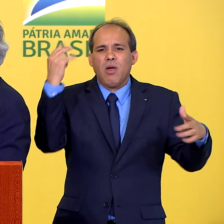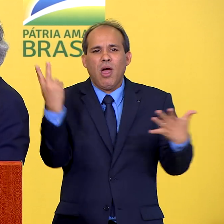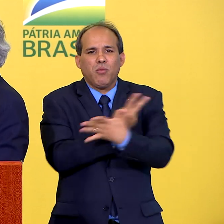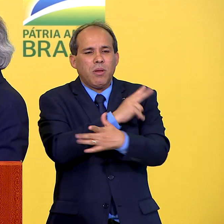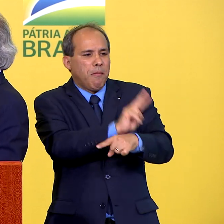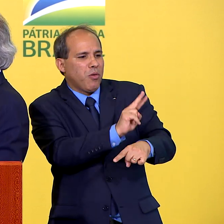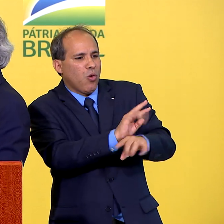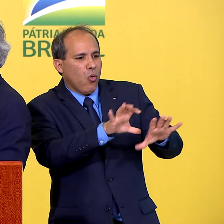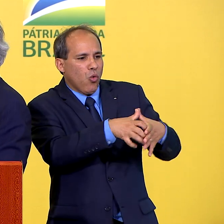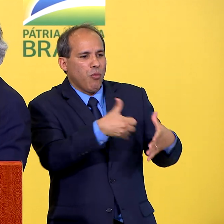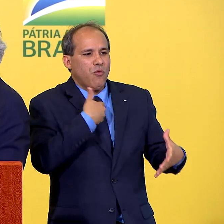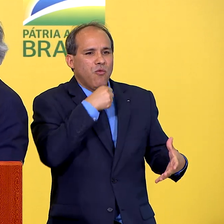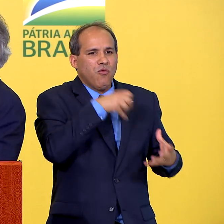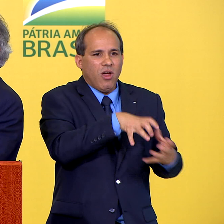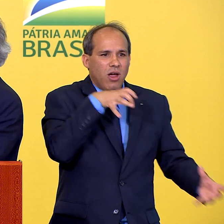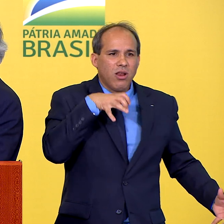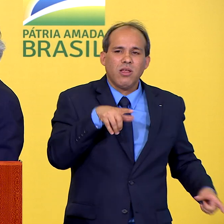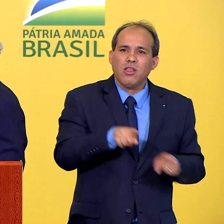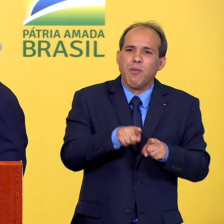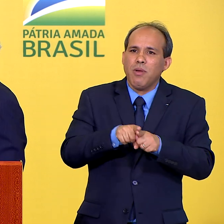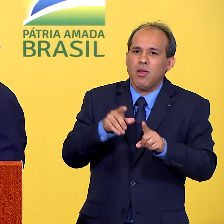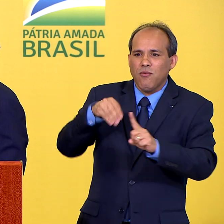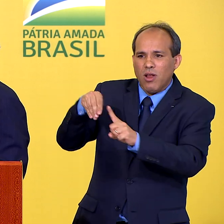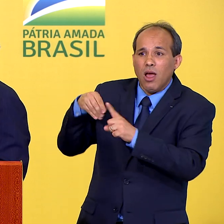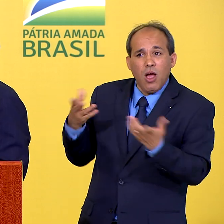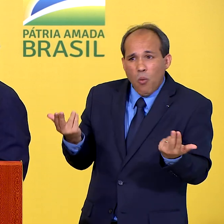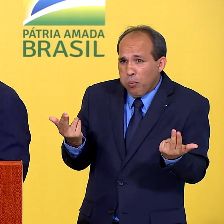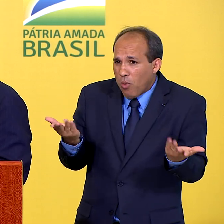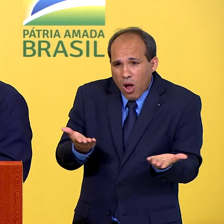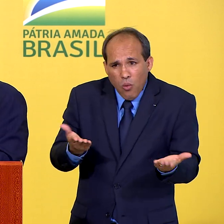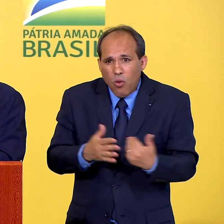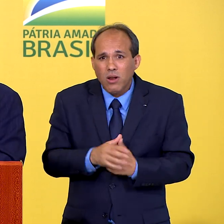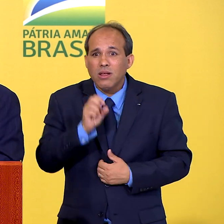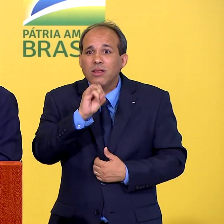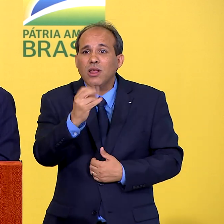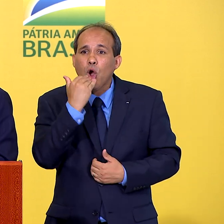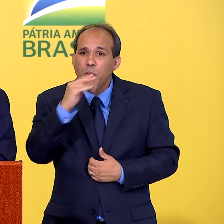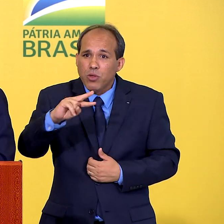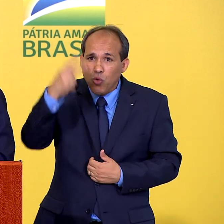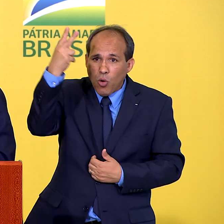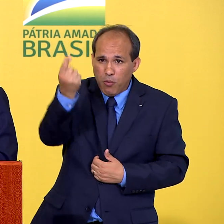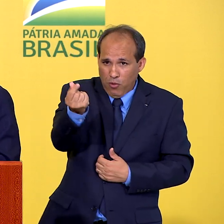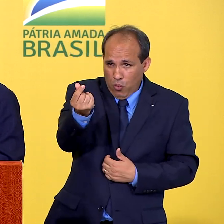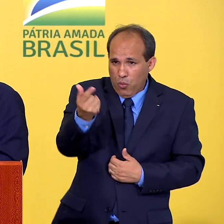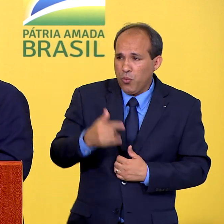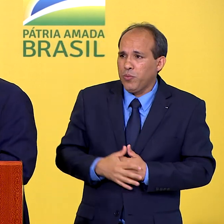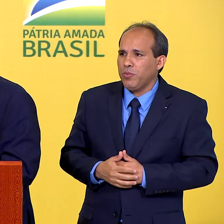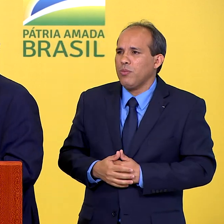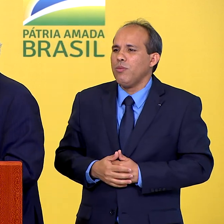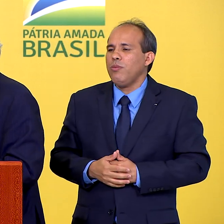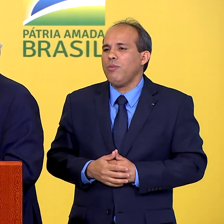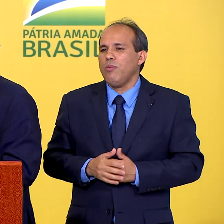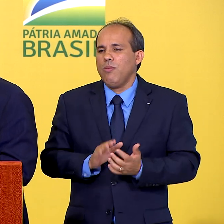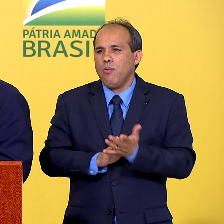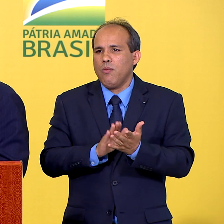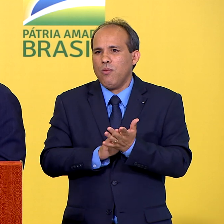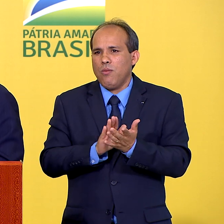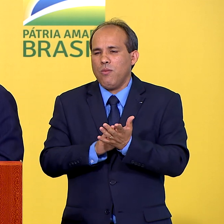mais idosos, vamos proteger os mais frágeis. Agora é a mesma coisa. Se a comida subiu de preço,